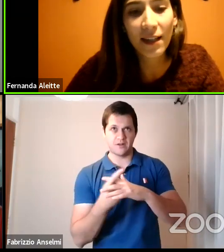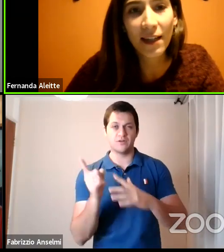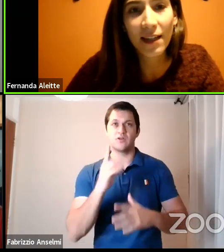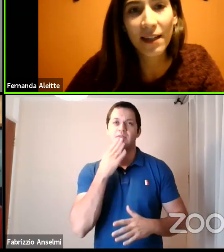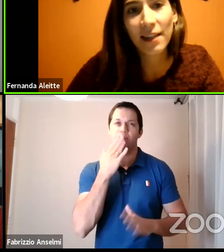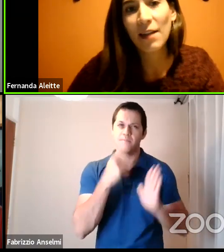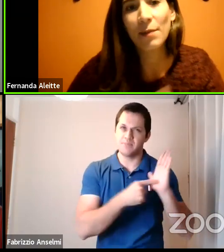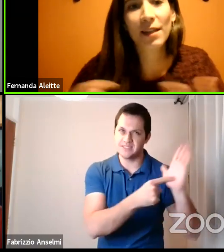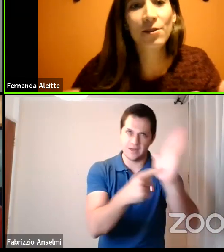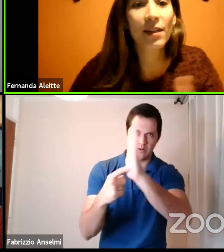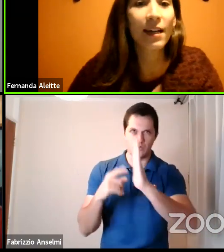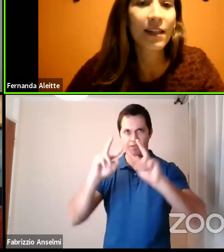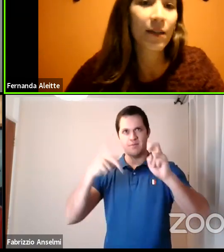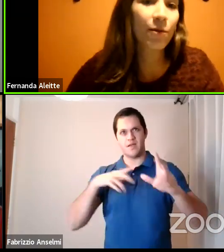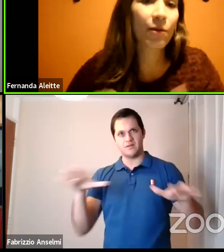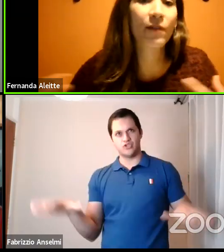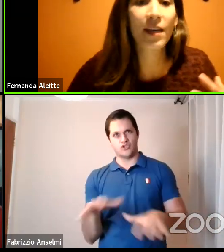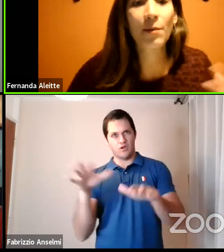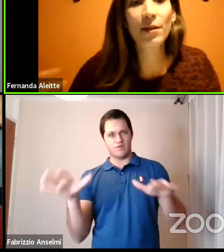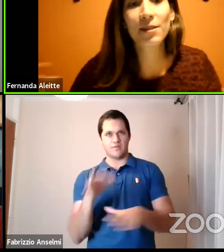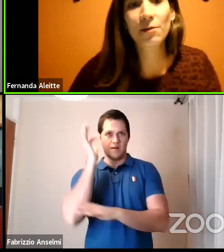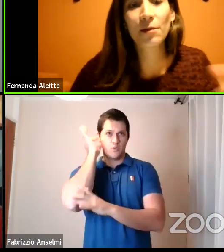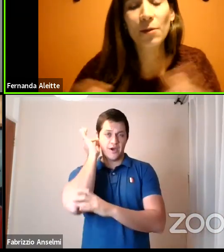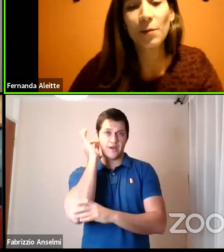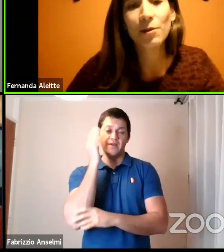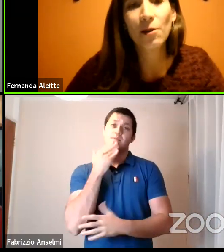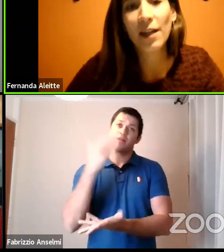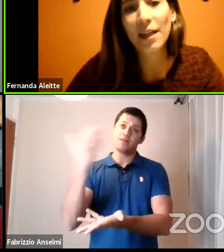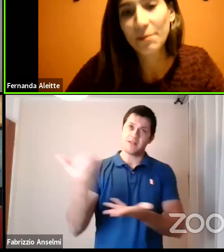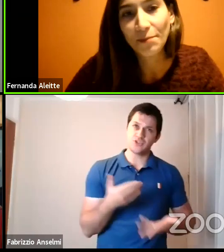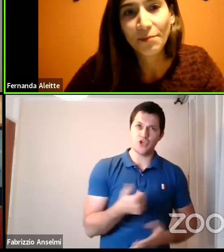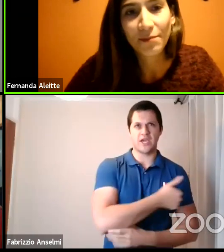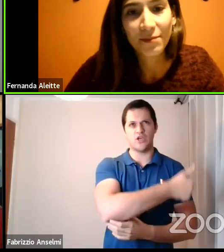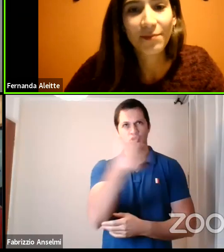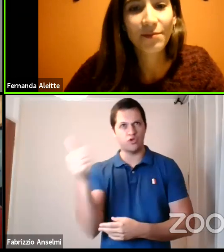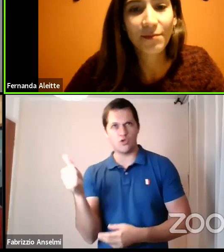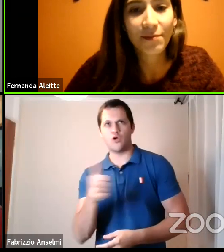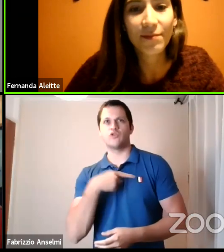mujer, y la invitación es a que todos los vayamos haciendo en nuestro espacio local.